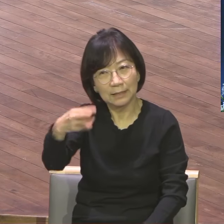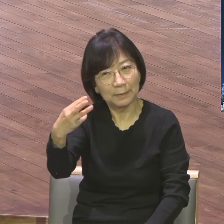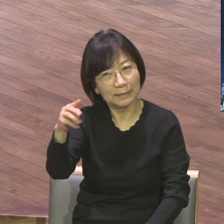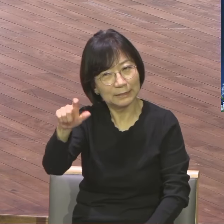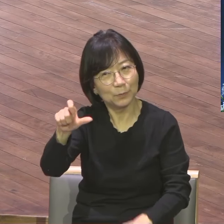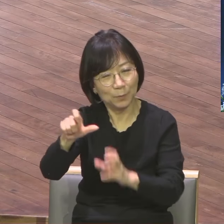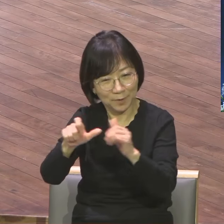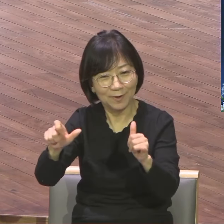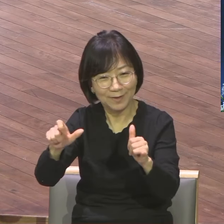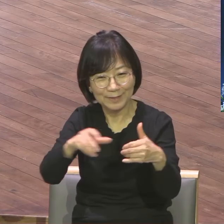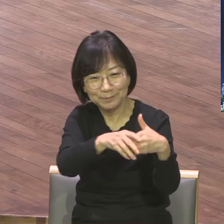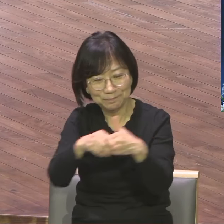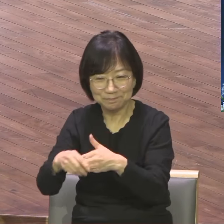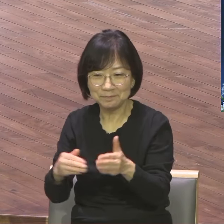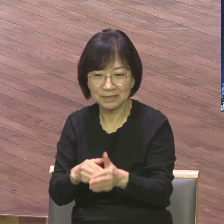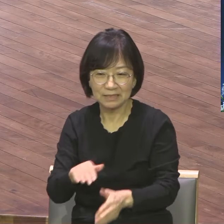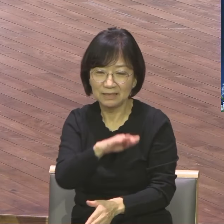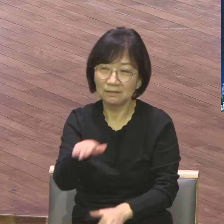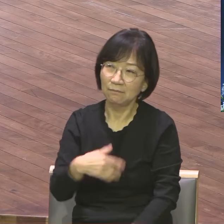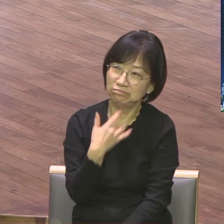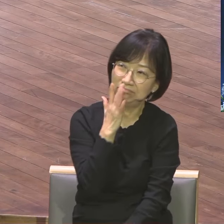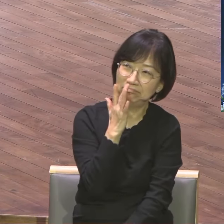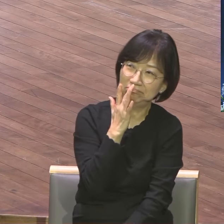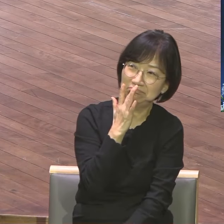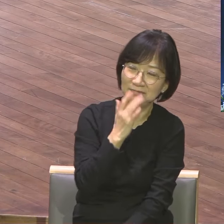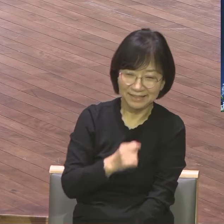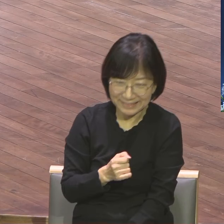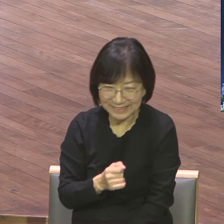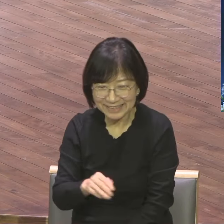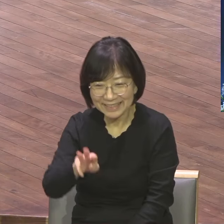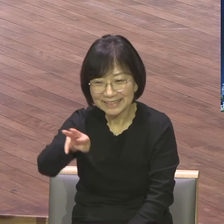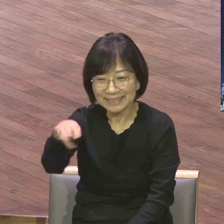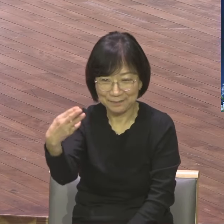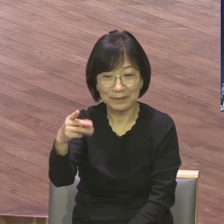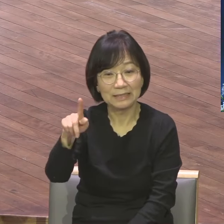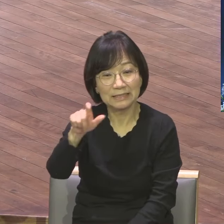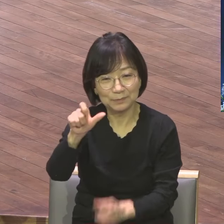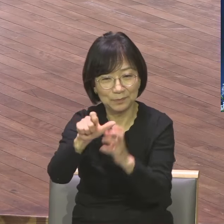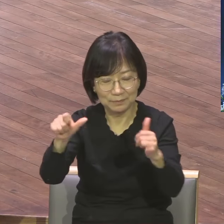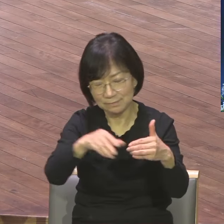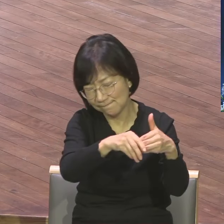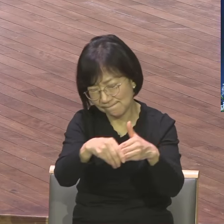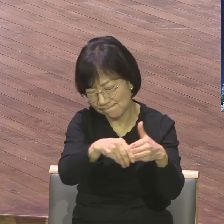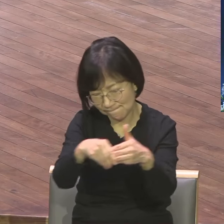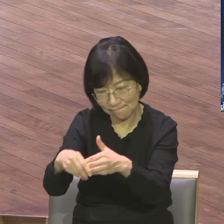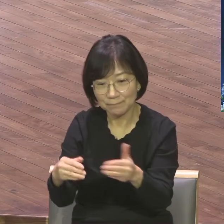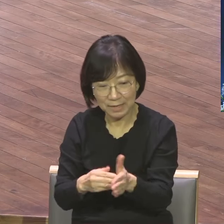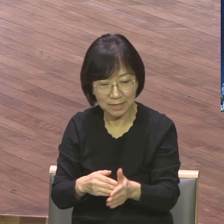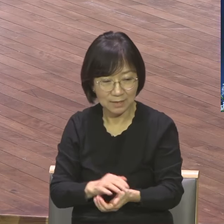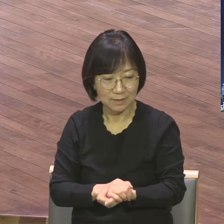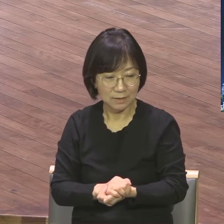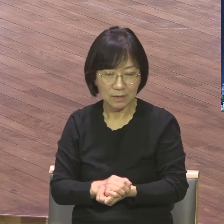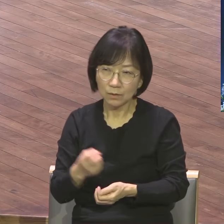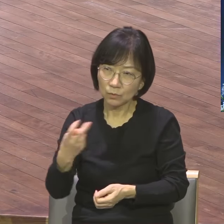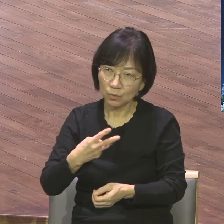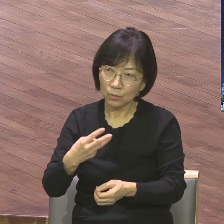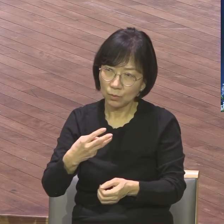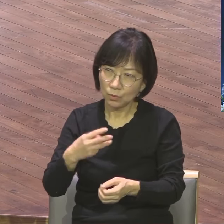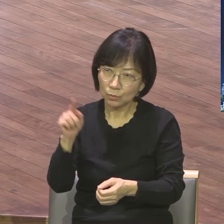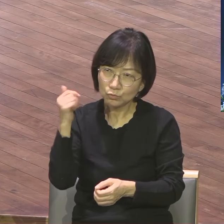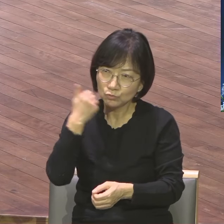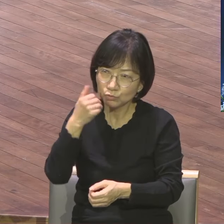않습니다. 315명을 전도했어요. 그 다음 장에 보니까 어떤 장로님은 3년 내